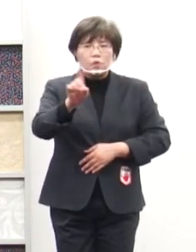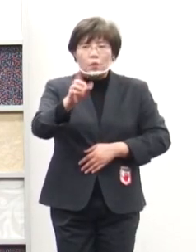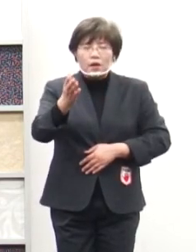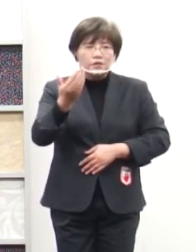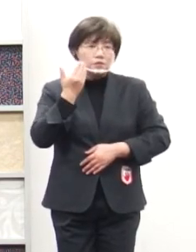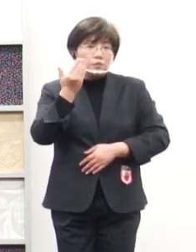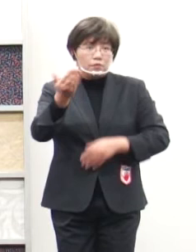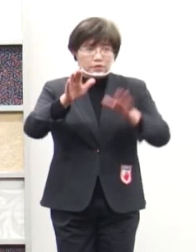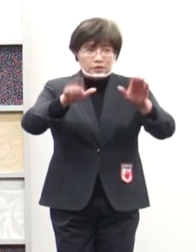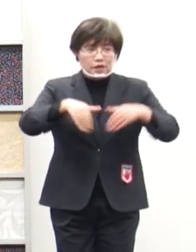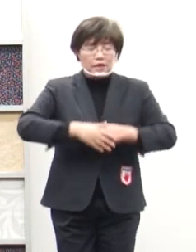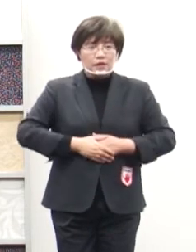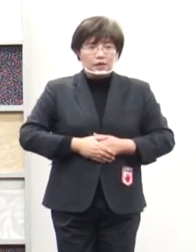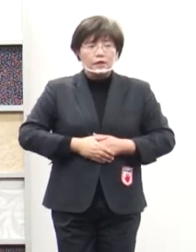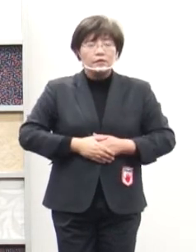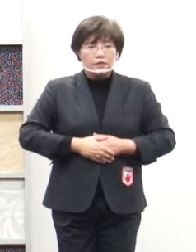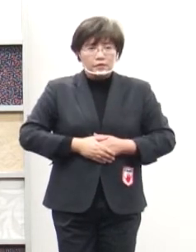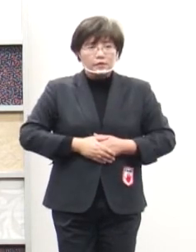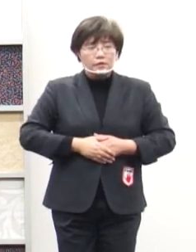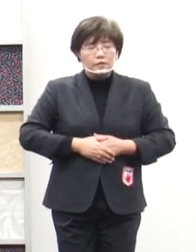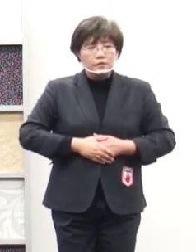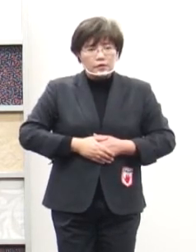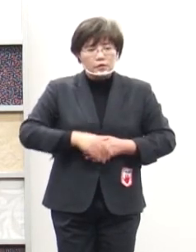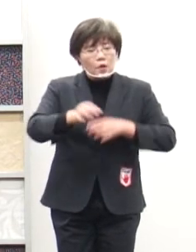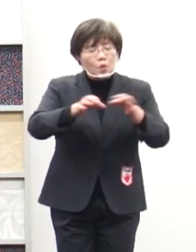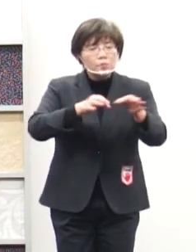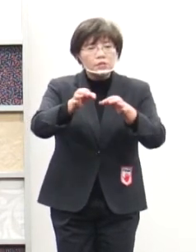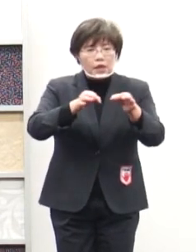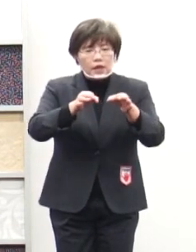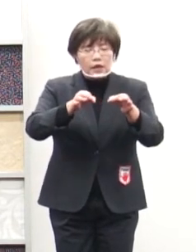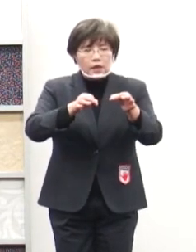この時短要請が始まってから確かにグリーン